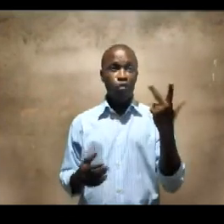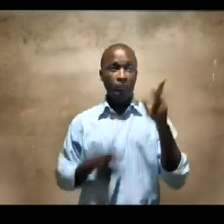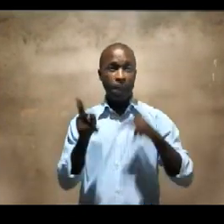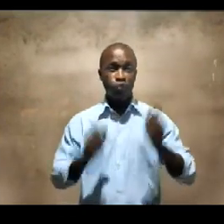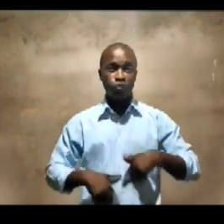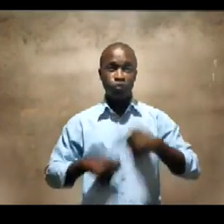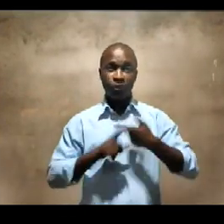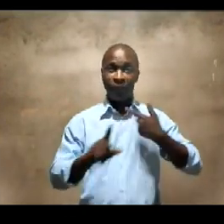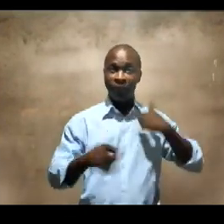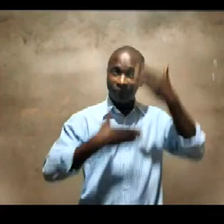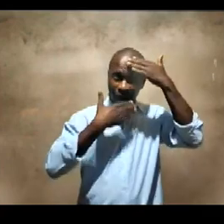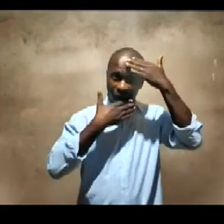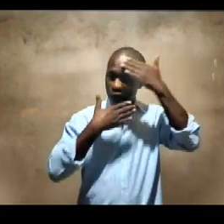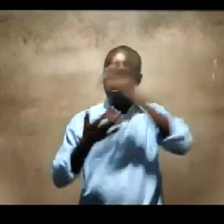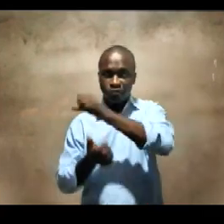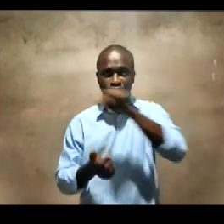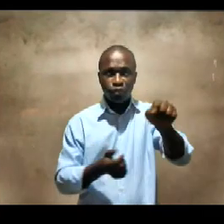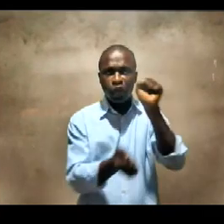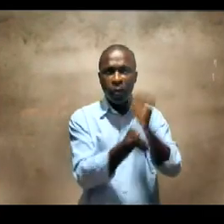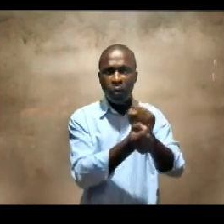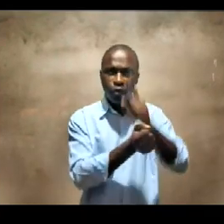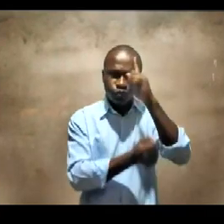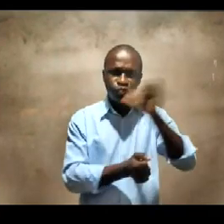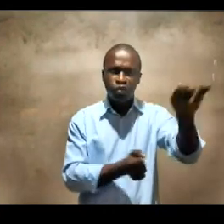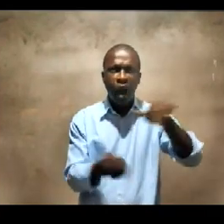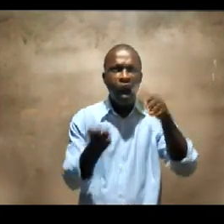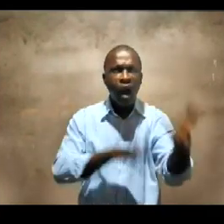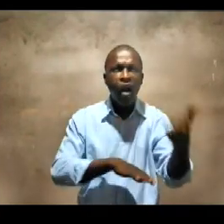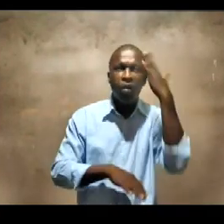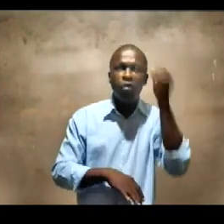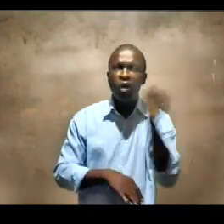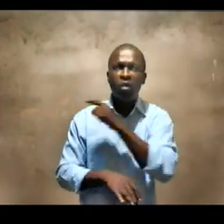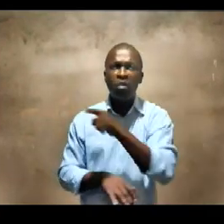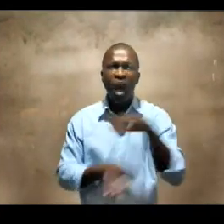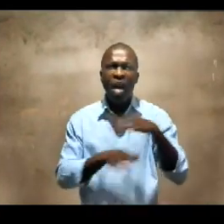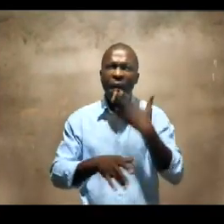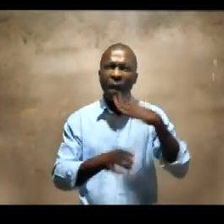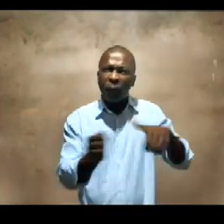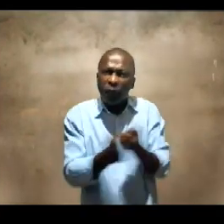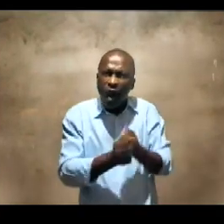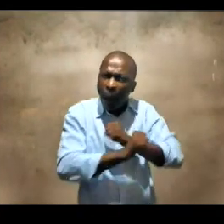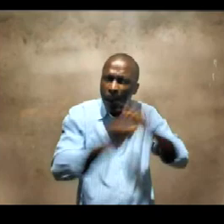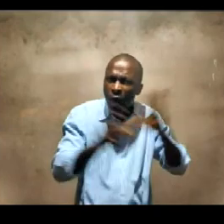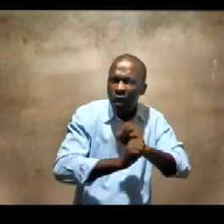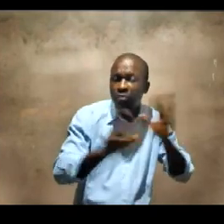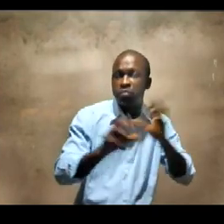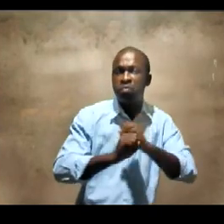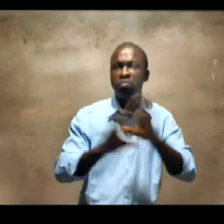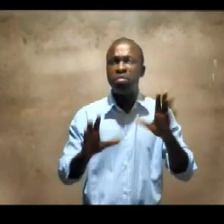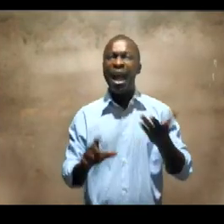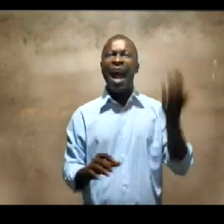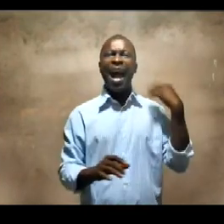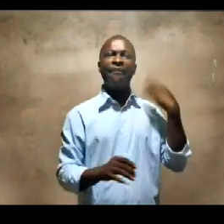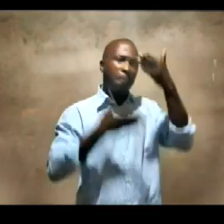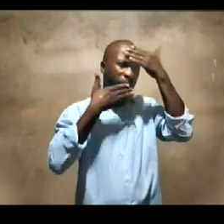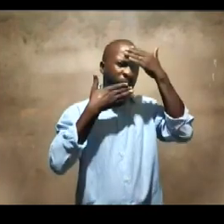le meurtre de 2 touristes scandinaves au nom de l'État islamique en décembre dans les montagnes du Roi Atlas. Une peine non appliquée